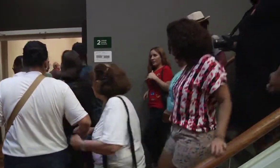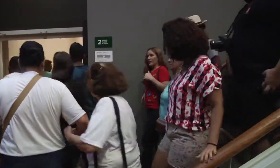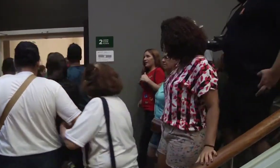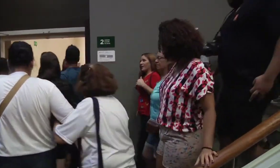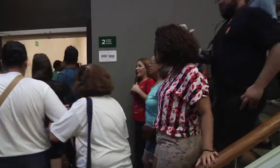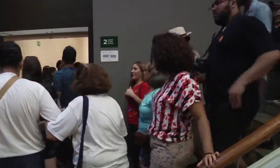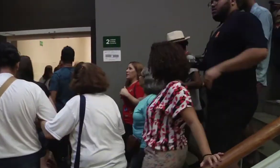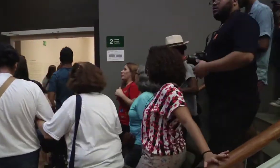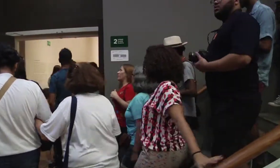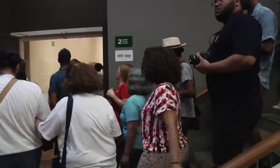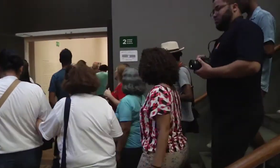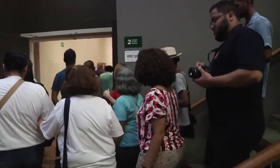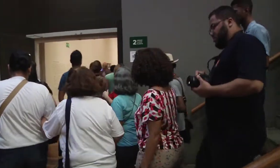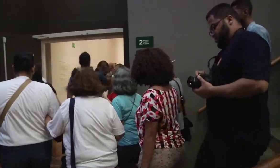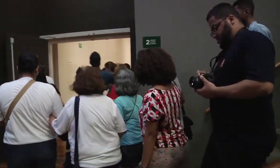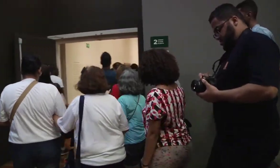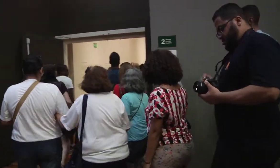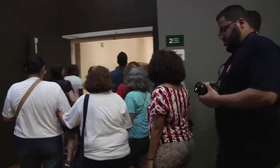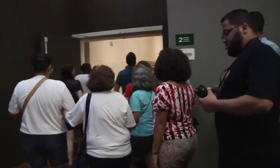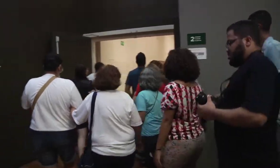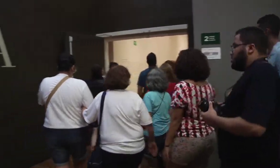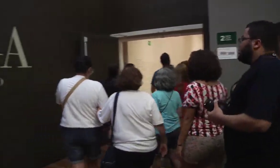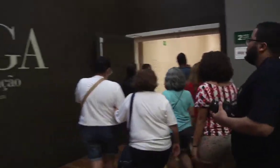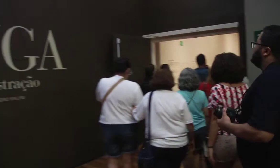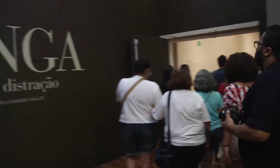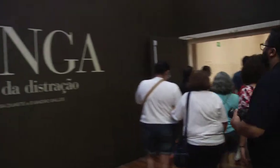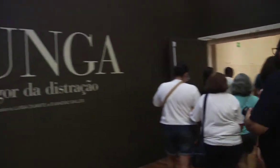esse artista, ele nasceu lá em Pernambuco, em